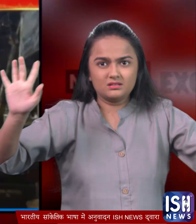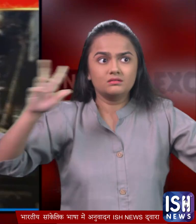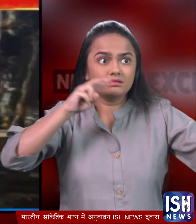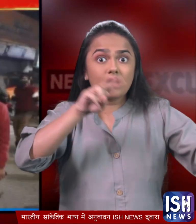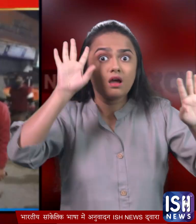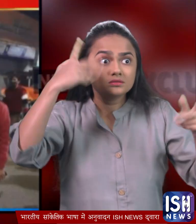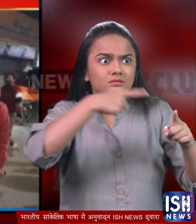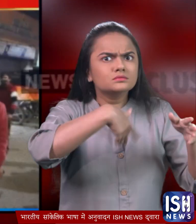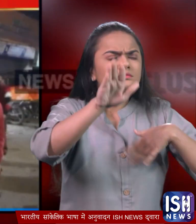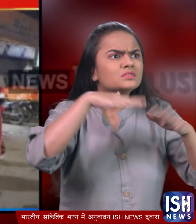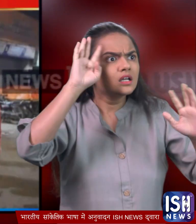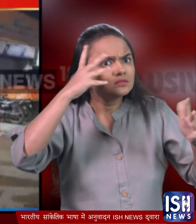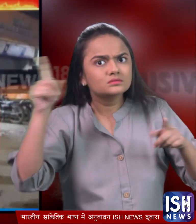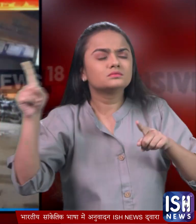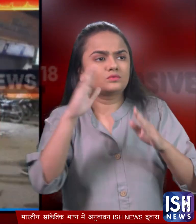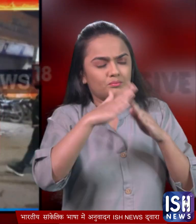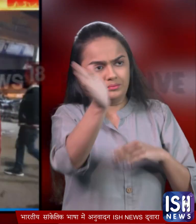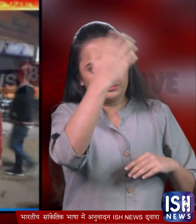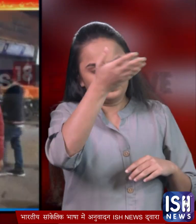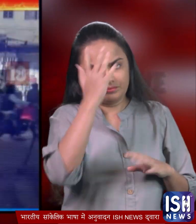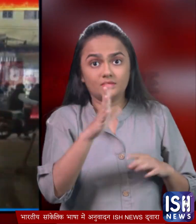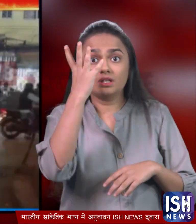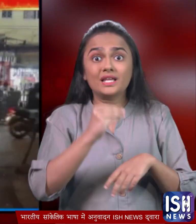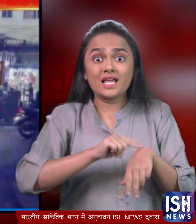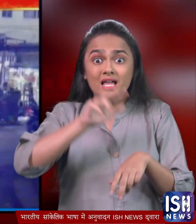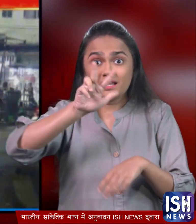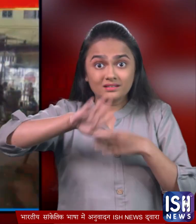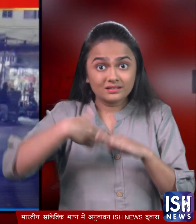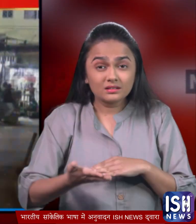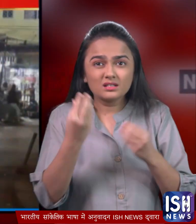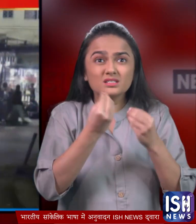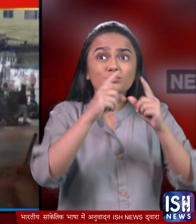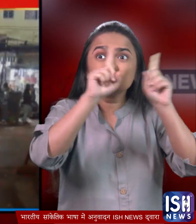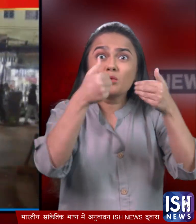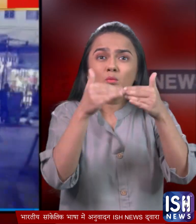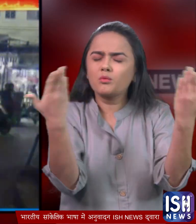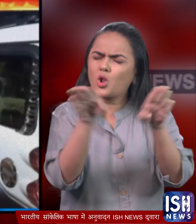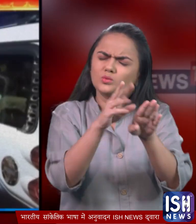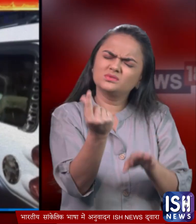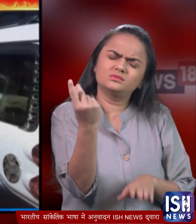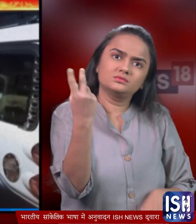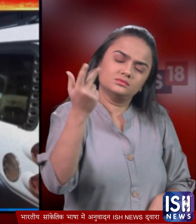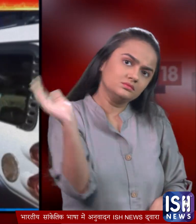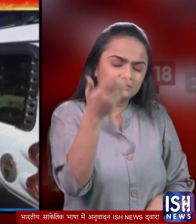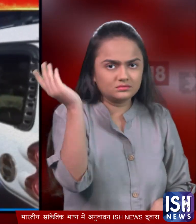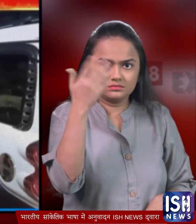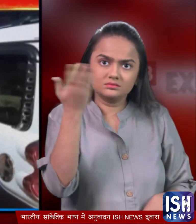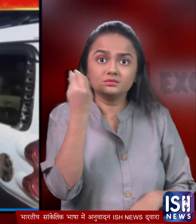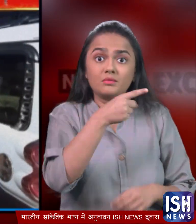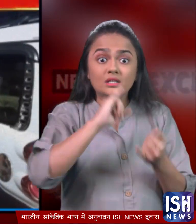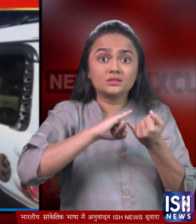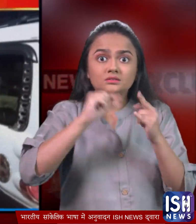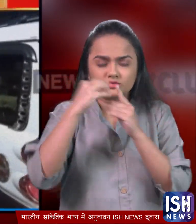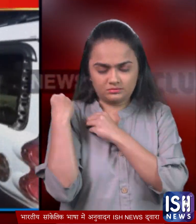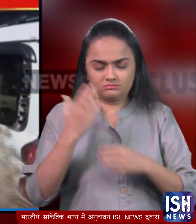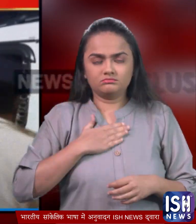रात में बेवजह घूम रहे लोगों पर निगरानी रख सकें। इसके साथ ही पुलिस ने रात 8 बजे के बाद खुली कुछ दुकानों को बंद करवा दिया, जिसका जायजा